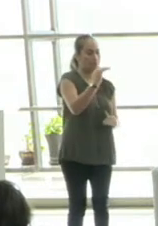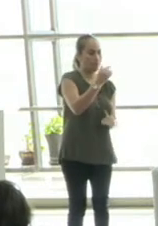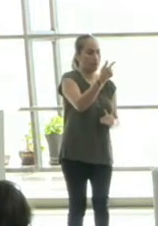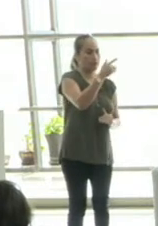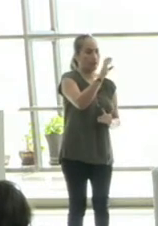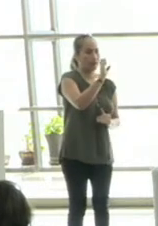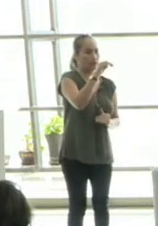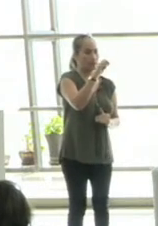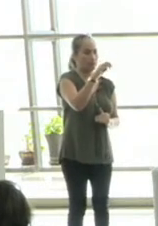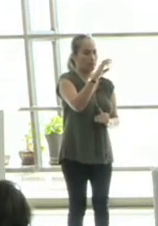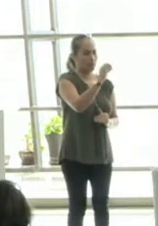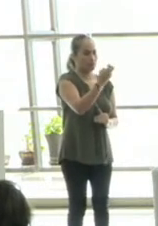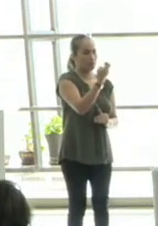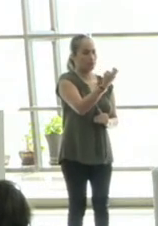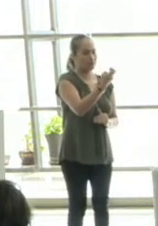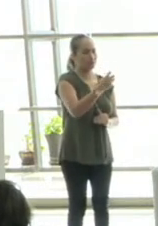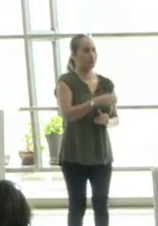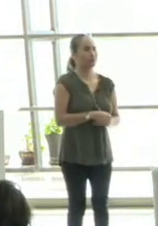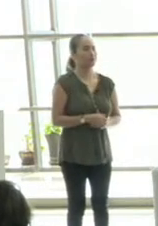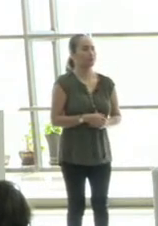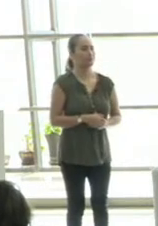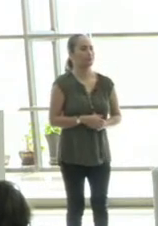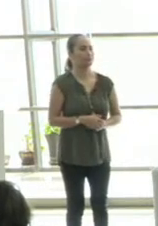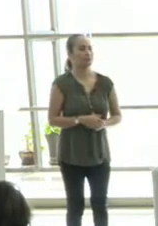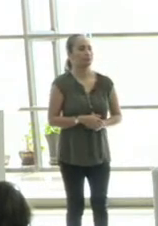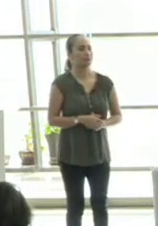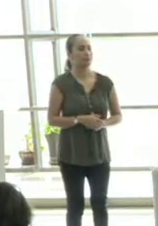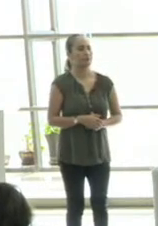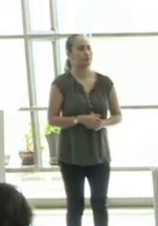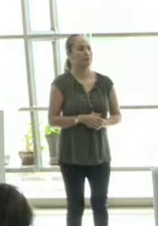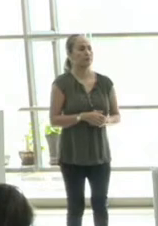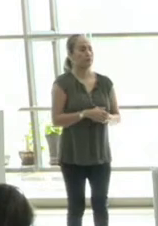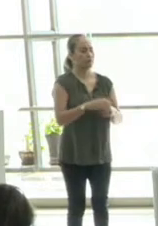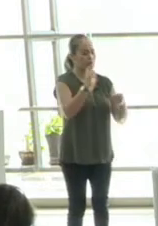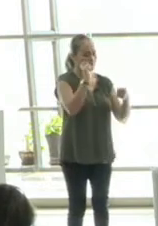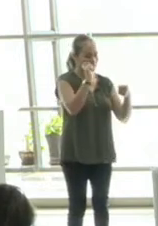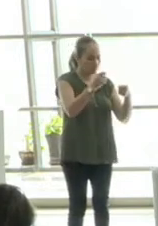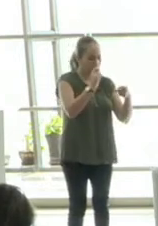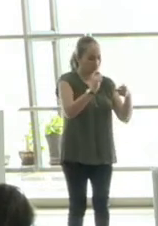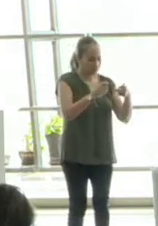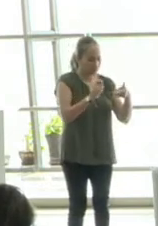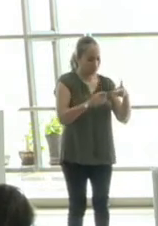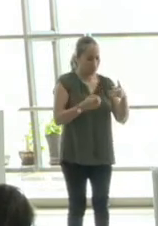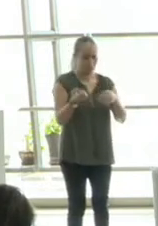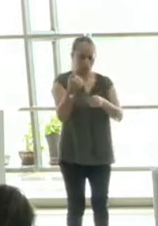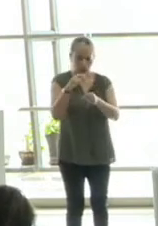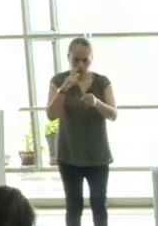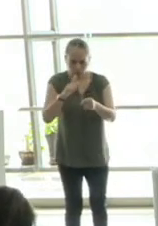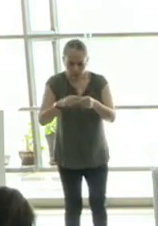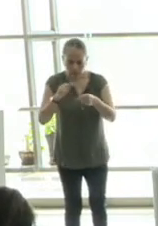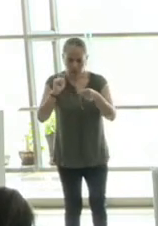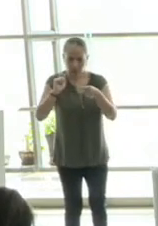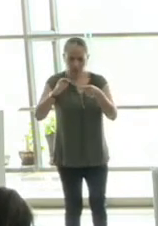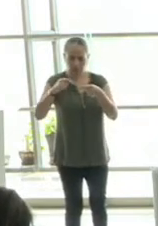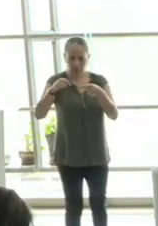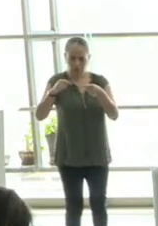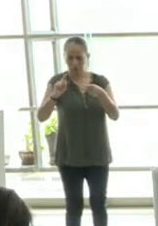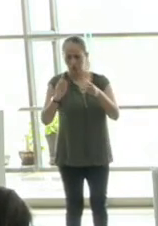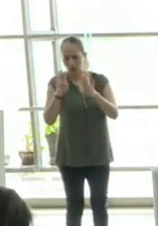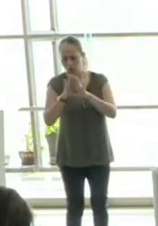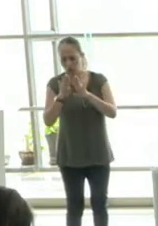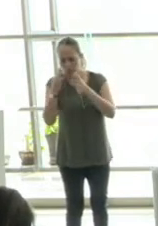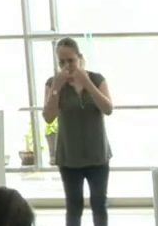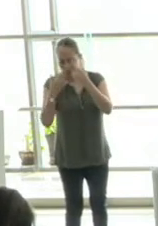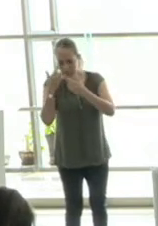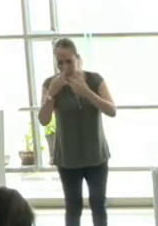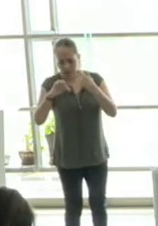la brecha salarial en este sentido Bueno pues ir definiendo indicadores para estudiar desde lo social cada uno de estos fenómenos y amputarlos